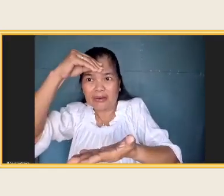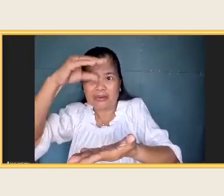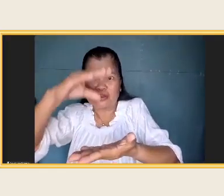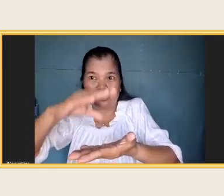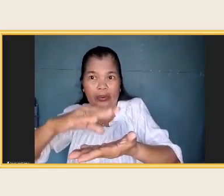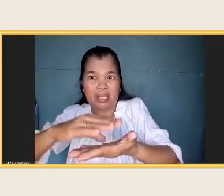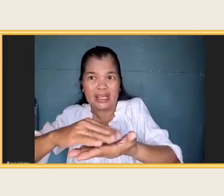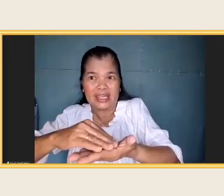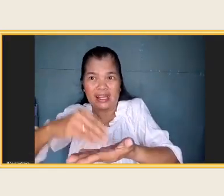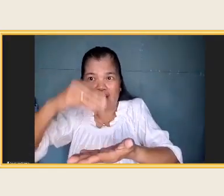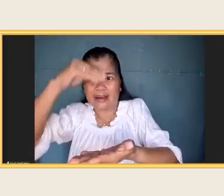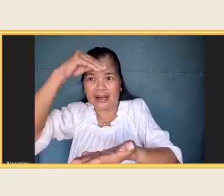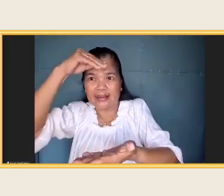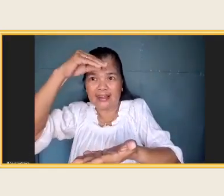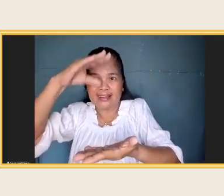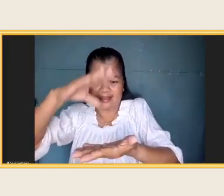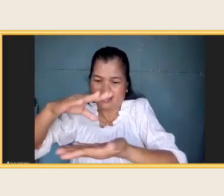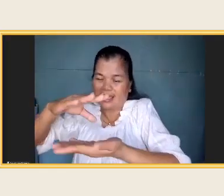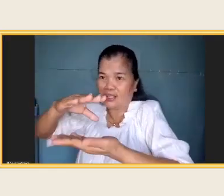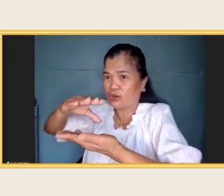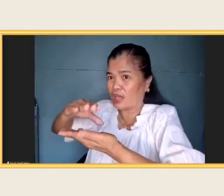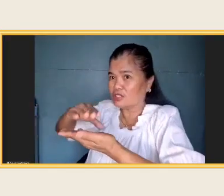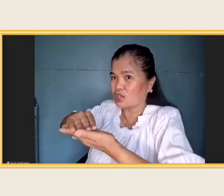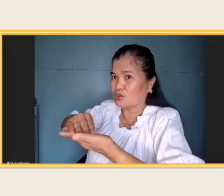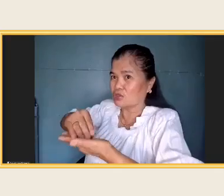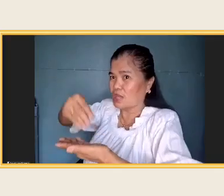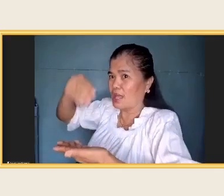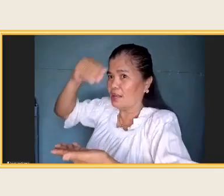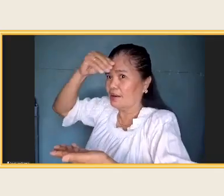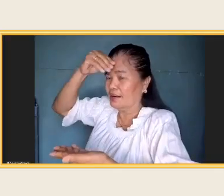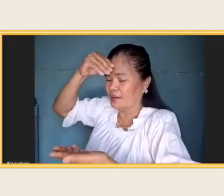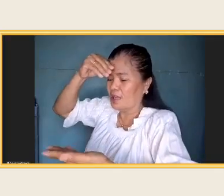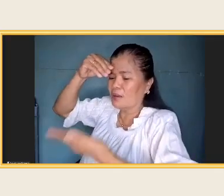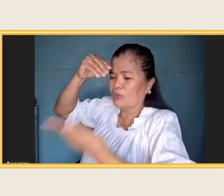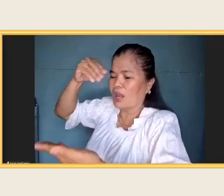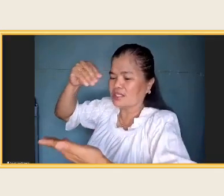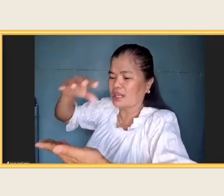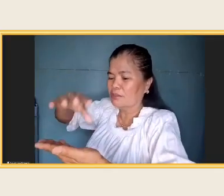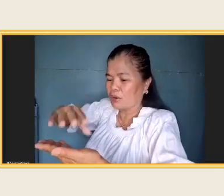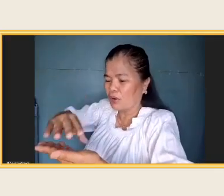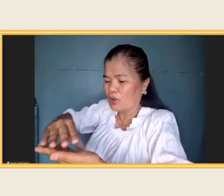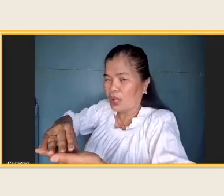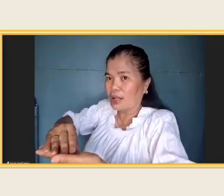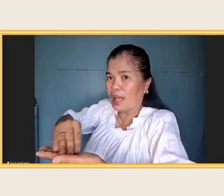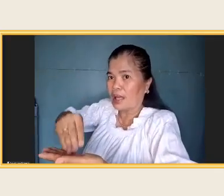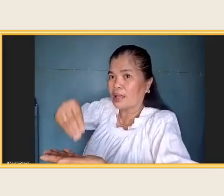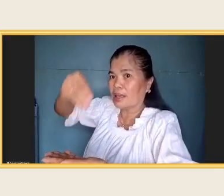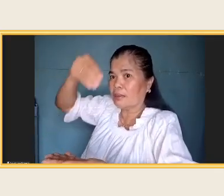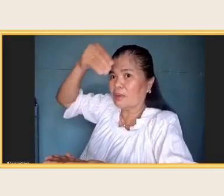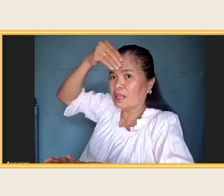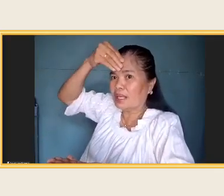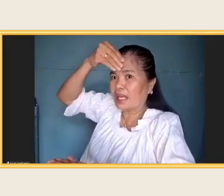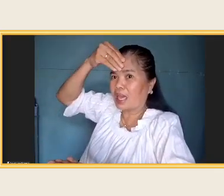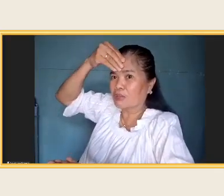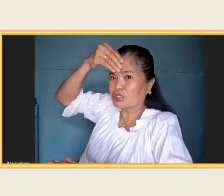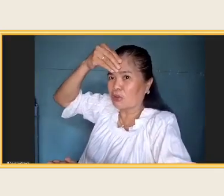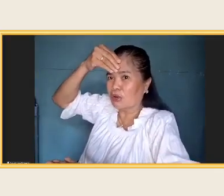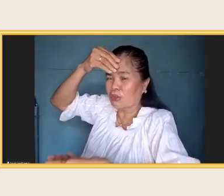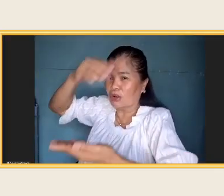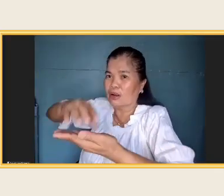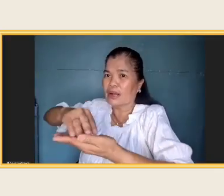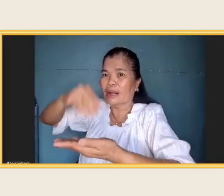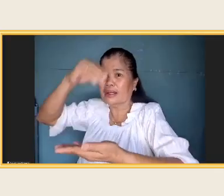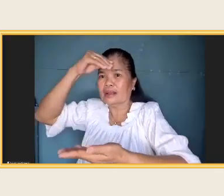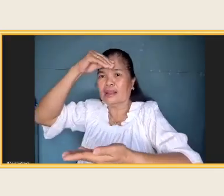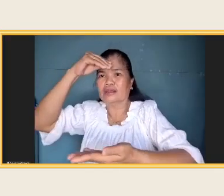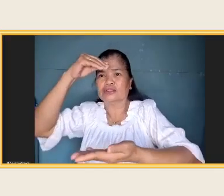learning. Di ba yung drawing kaninang learn? Ganito yung execution niya. Learn. Mula sa libro, na ipinilagay mo sa ulo